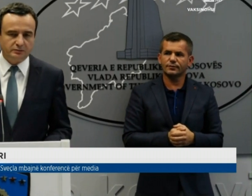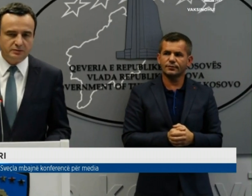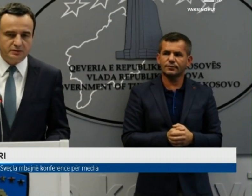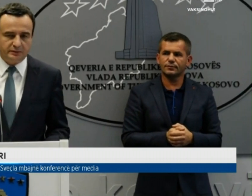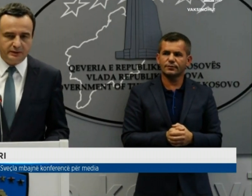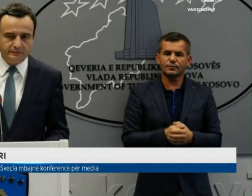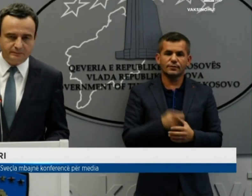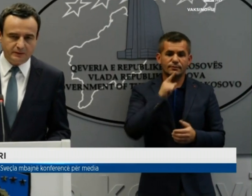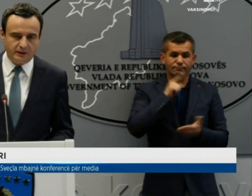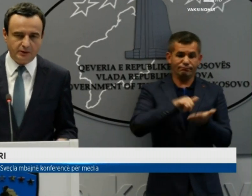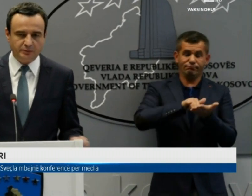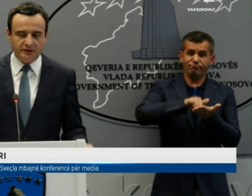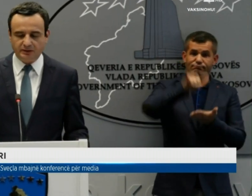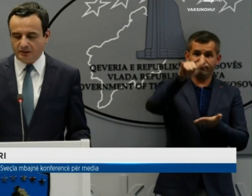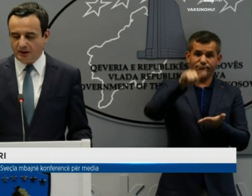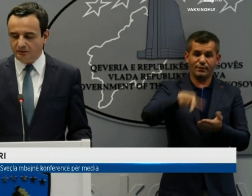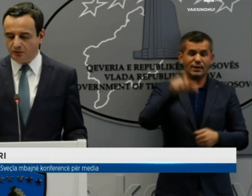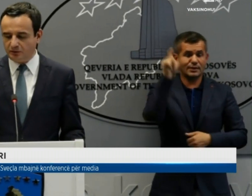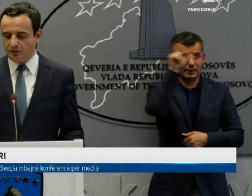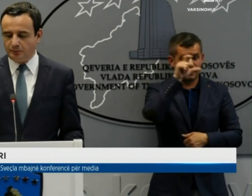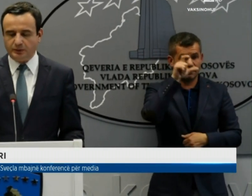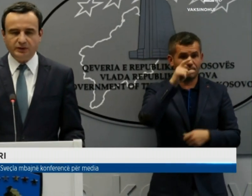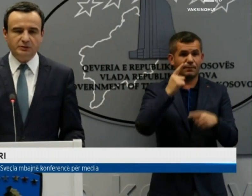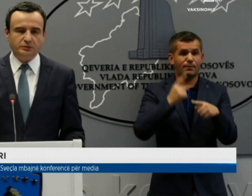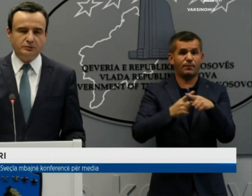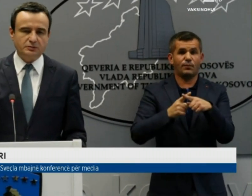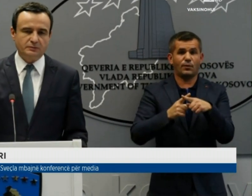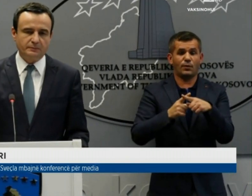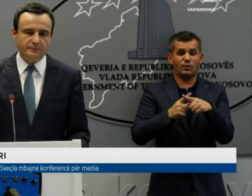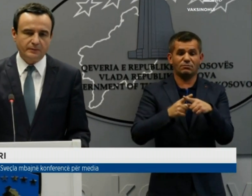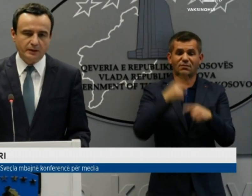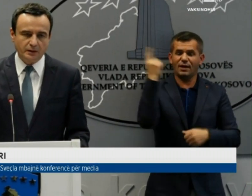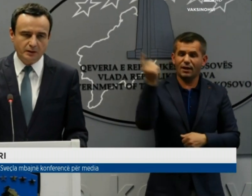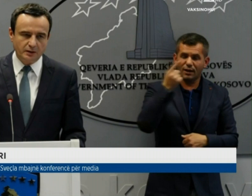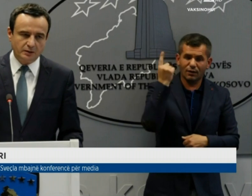fluturaket serbe, helikopterët dhe avionet e prodhimit rus,